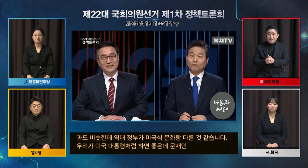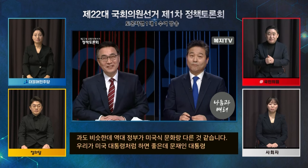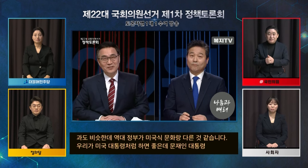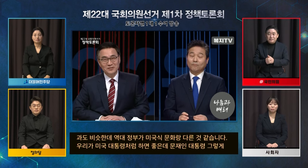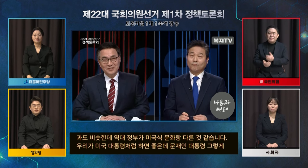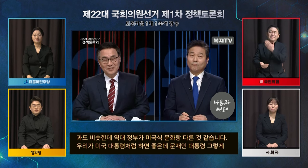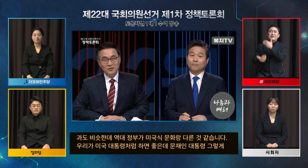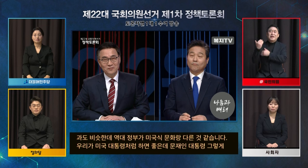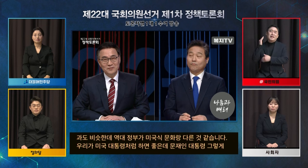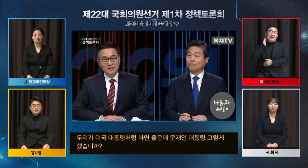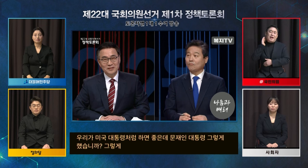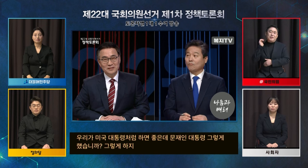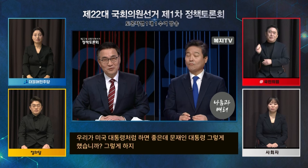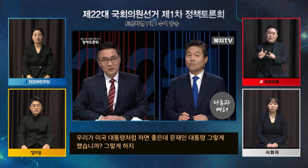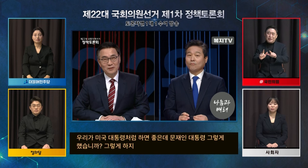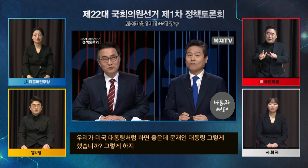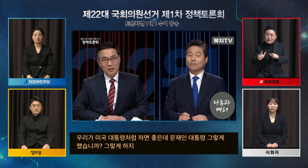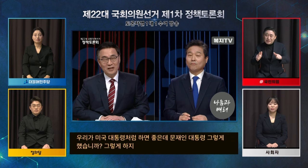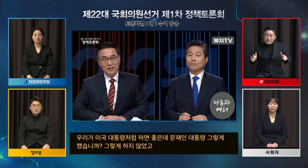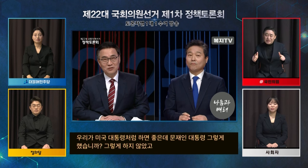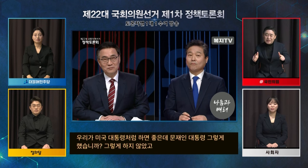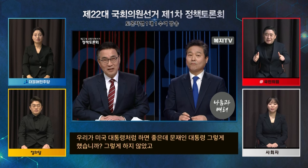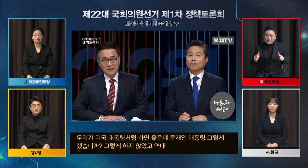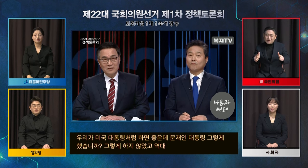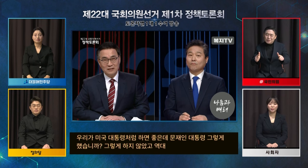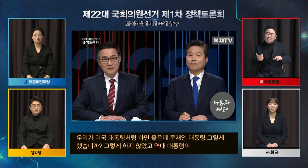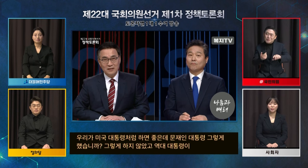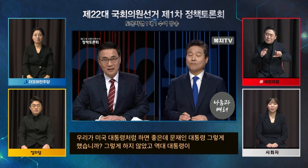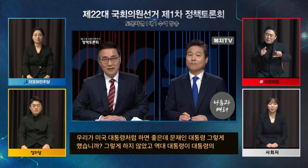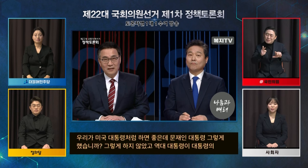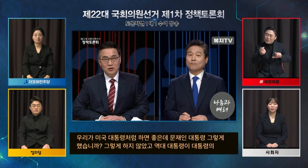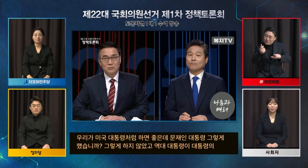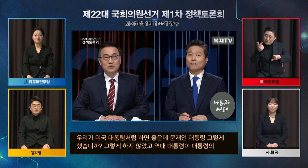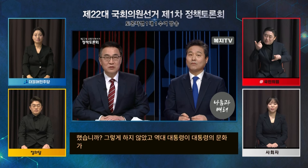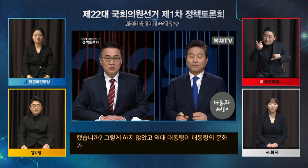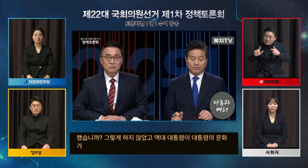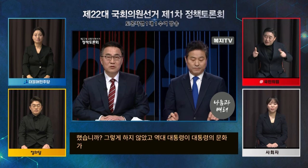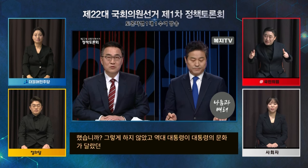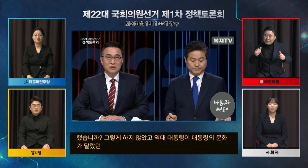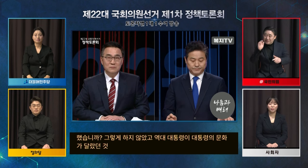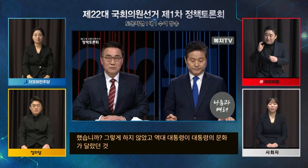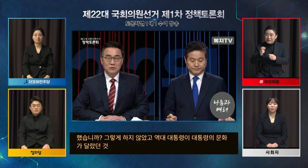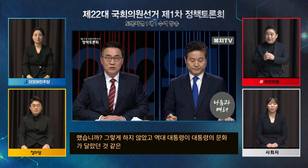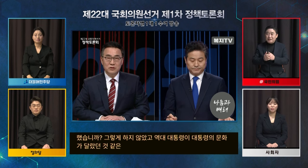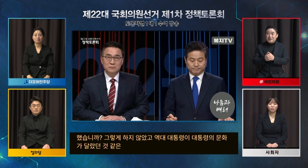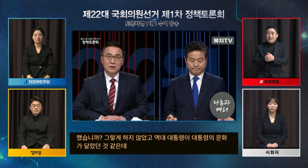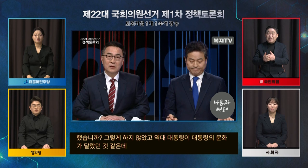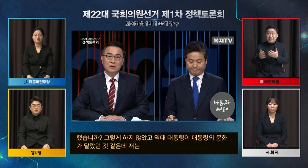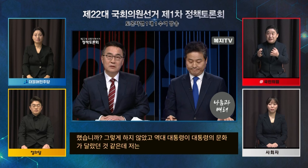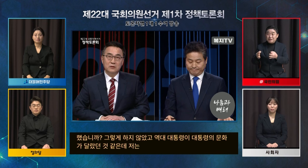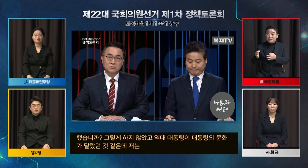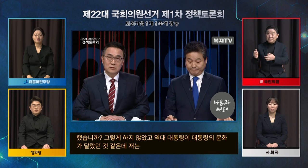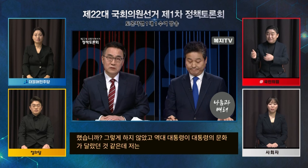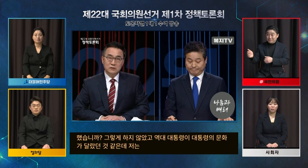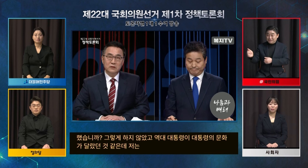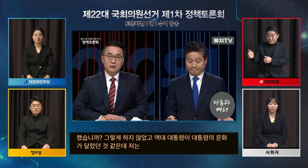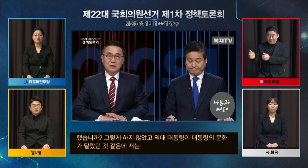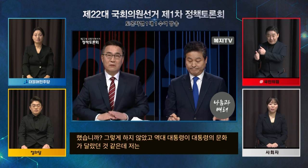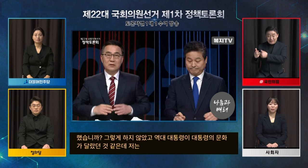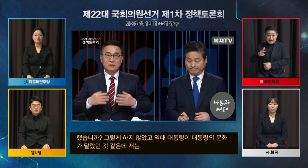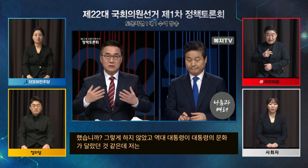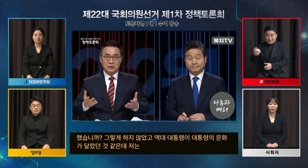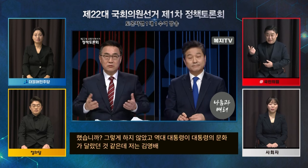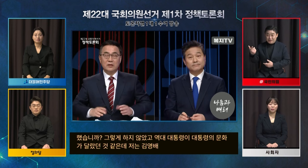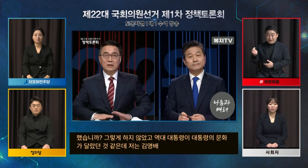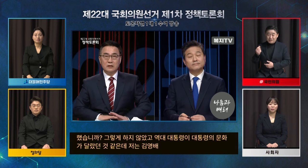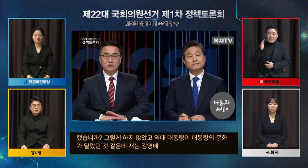역대 대통령들이 조금 대통령의 문화가 좀 달랐던 것 같은데 이 문제 저는 뭐 우리 김영배 의원처럼 대통령께서 이렇게